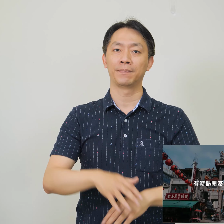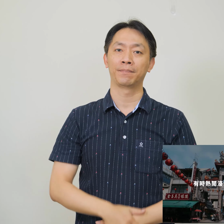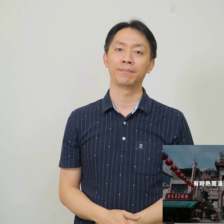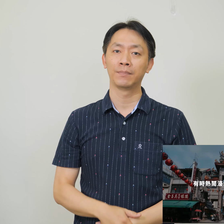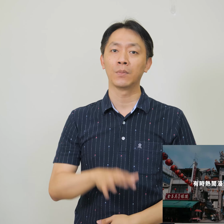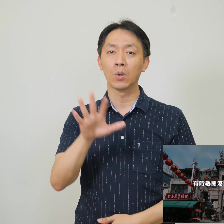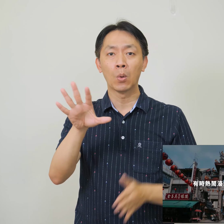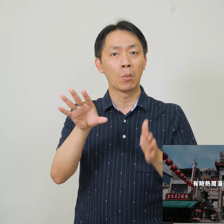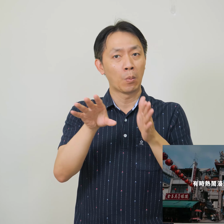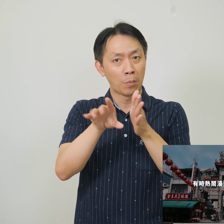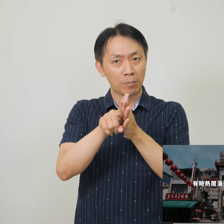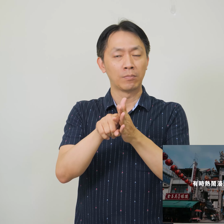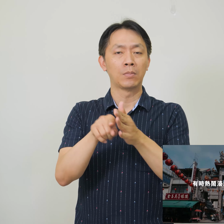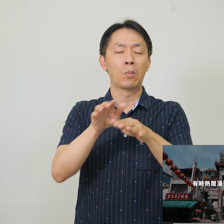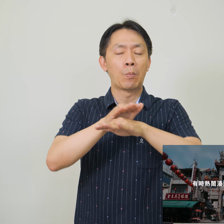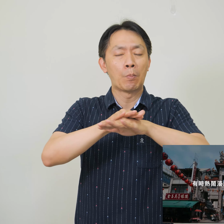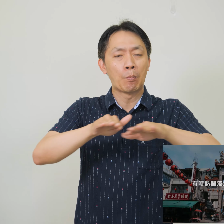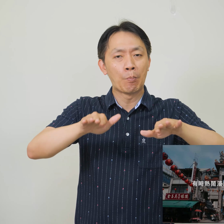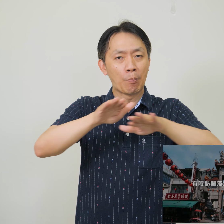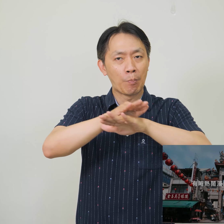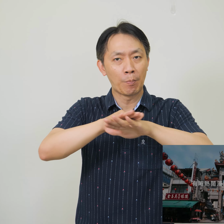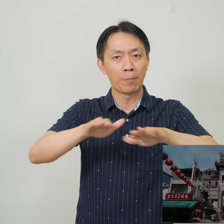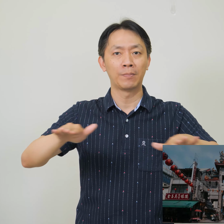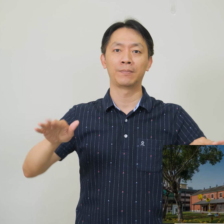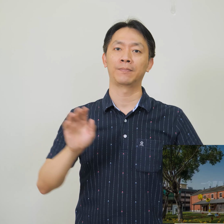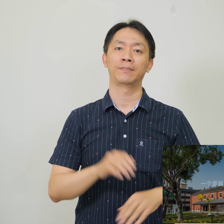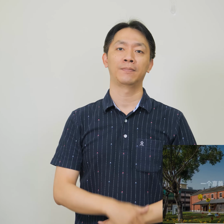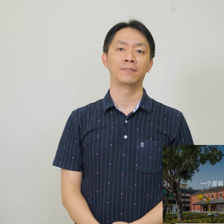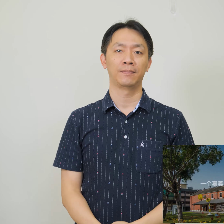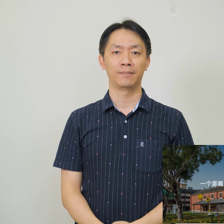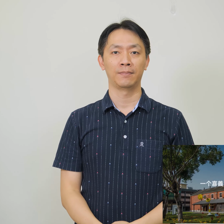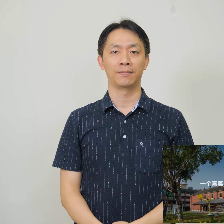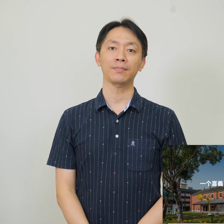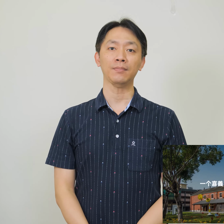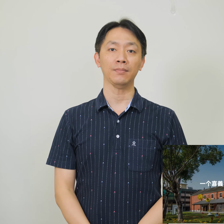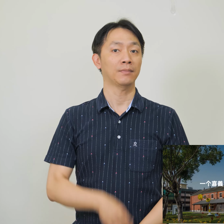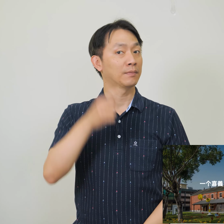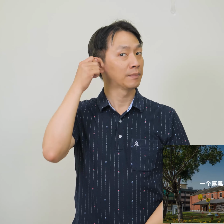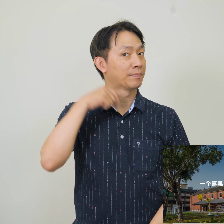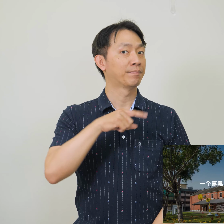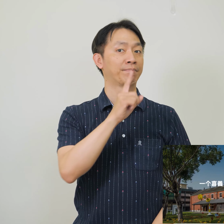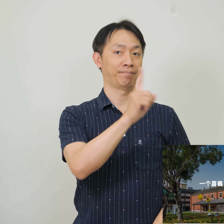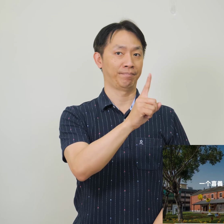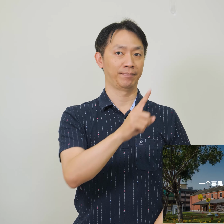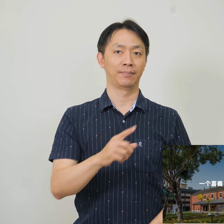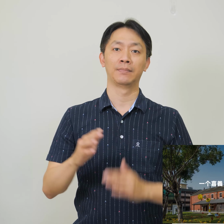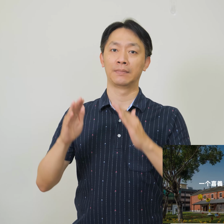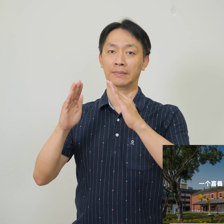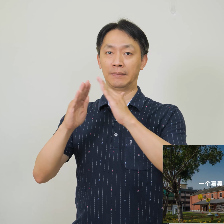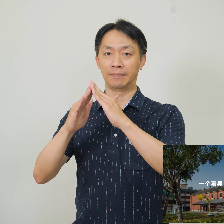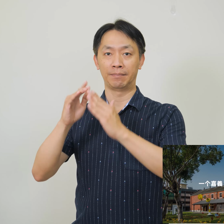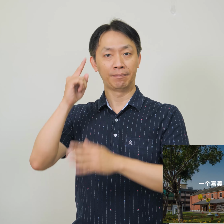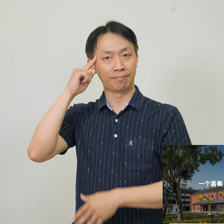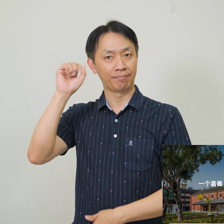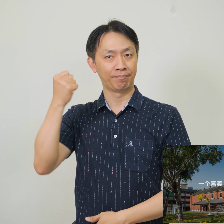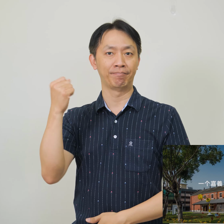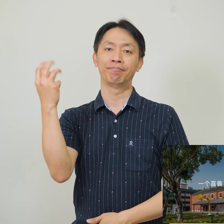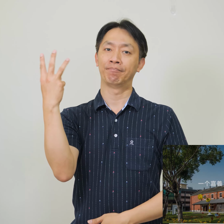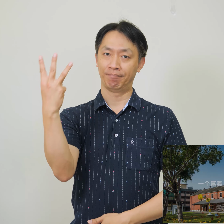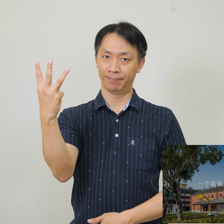滚，有时恬静平顺。一个家己，三种家